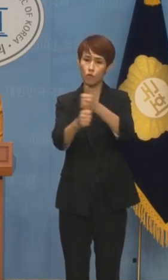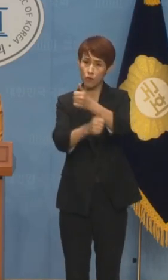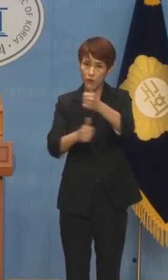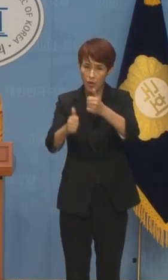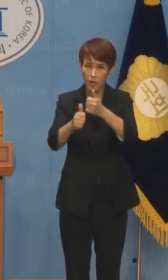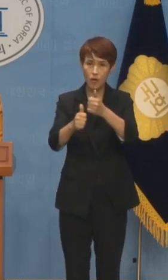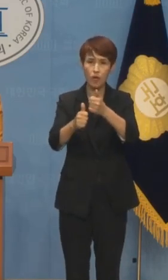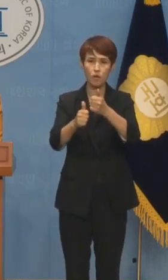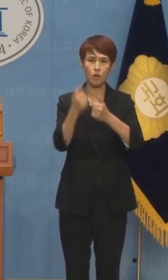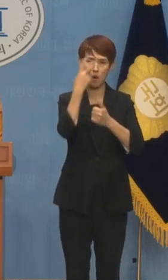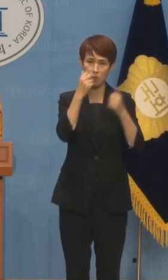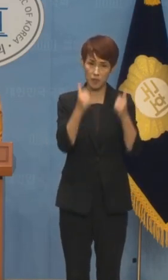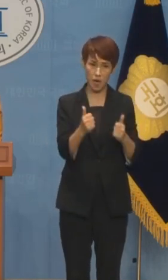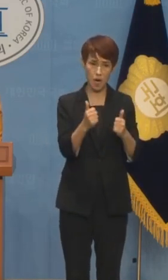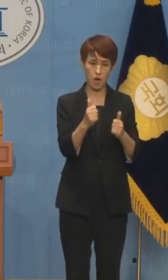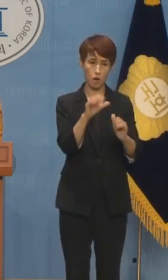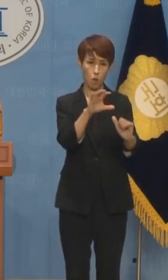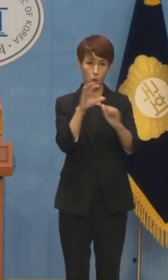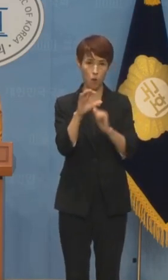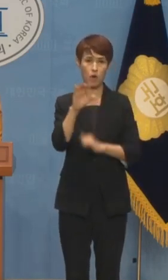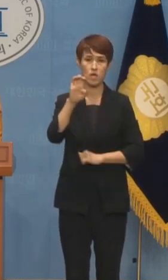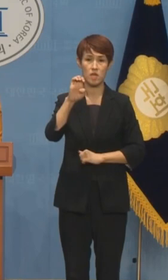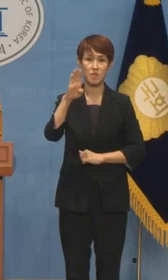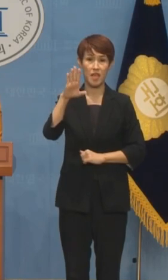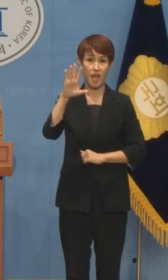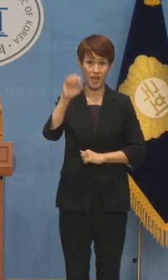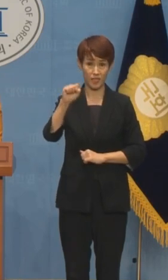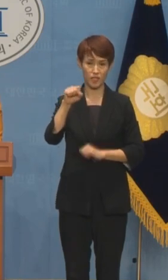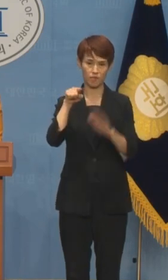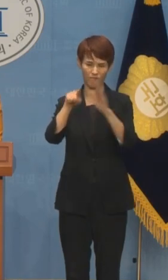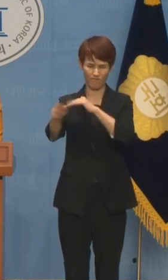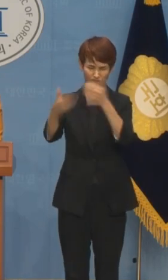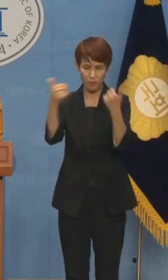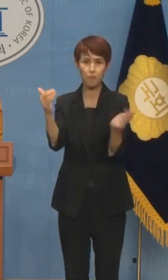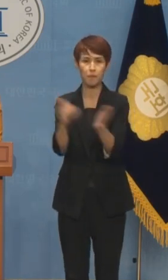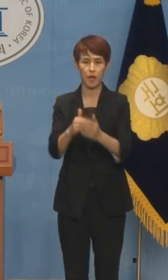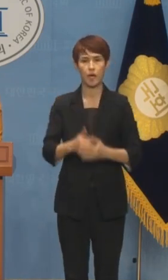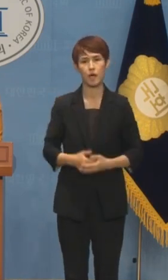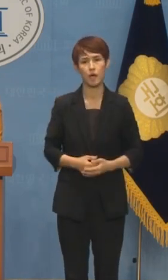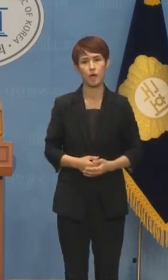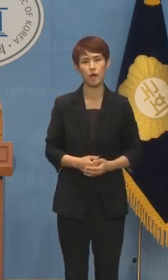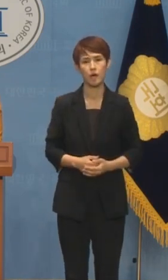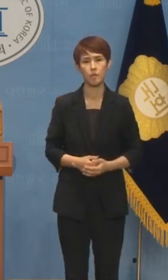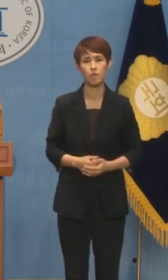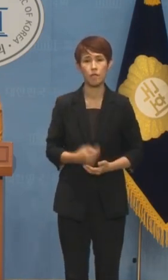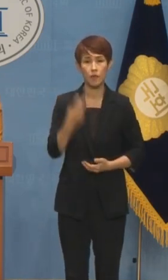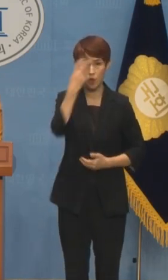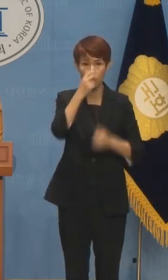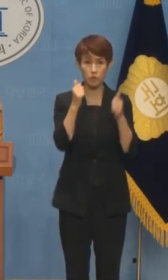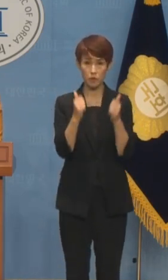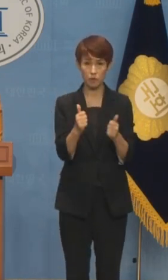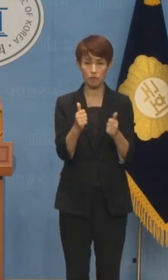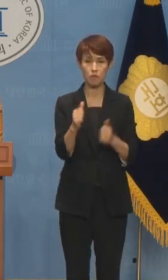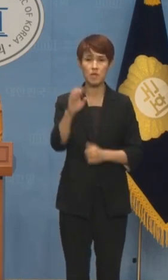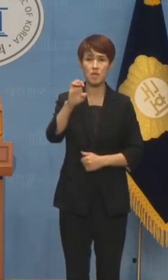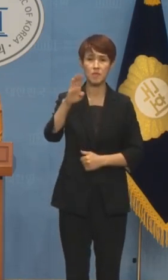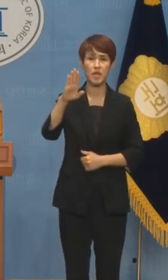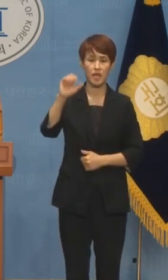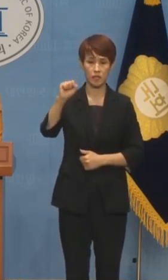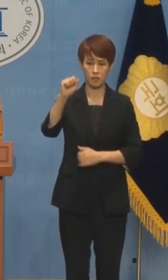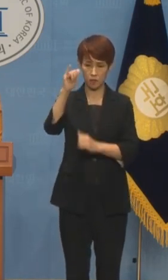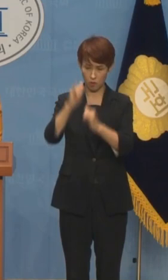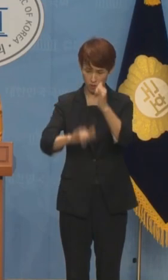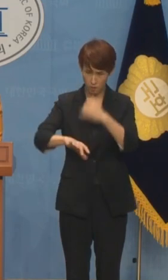칼잡이로 내세워 EBS를 덮쳤습니다. 특히 검찰은 EBS 창사